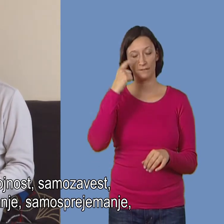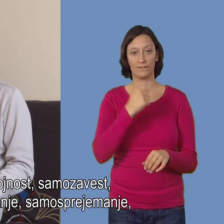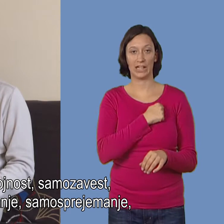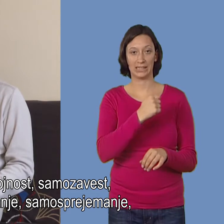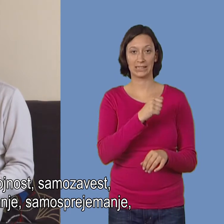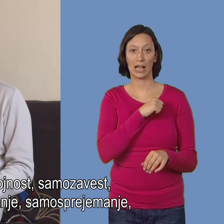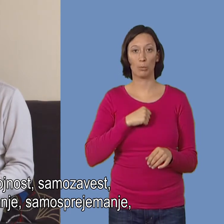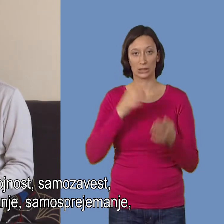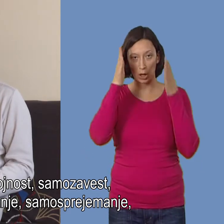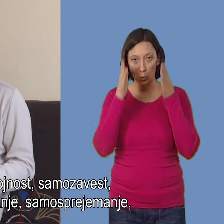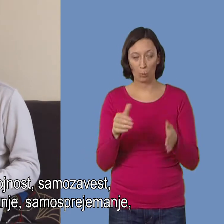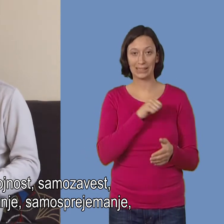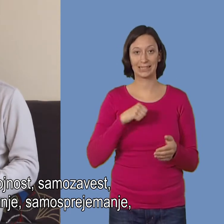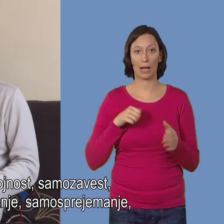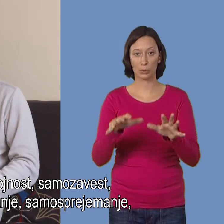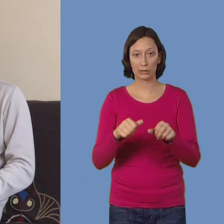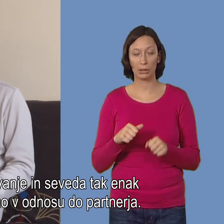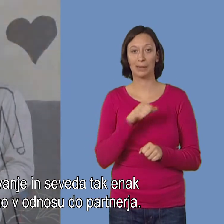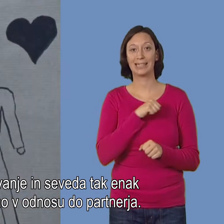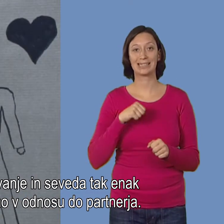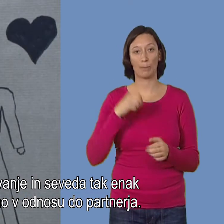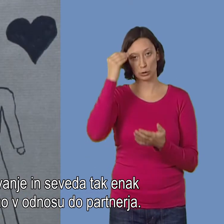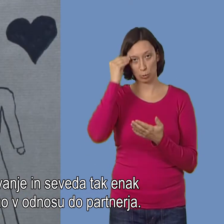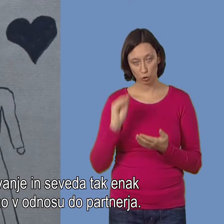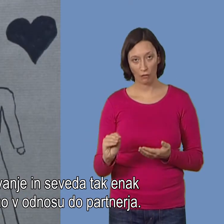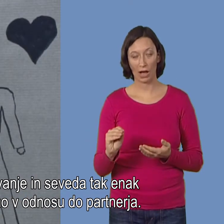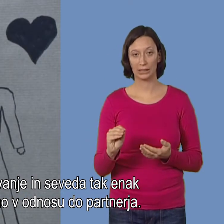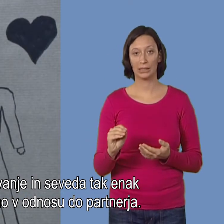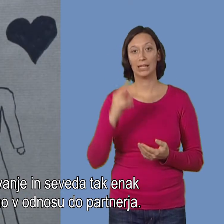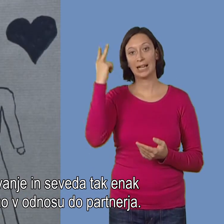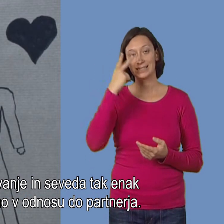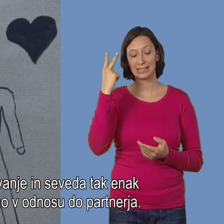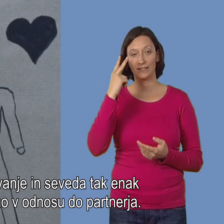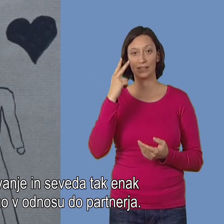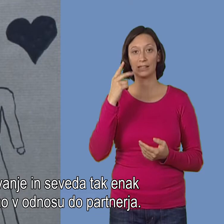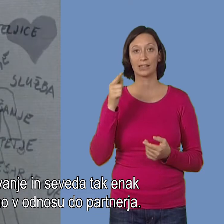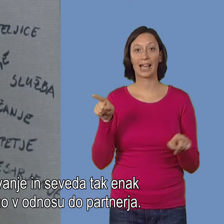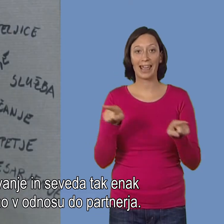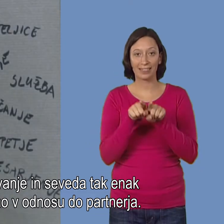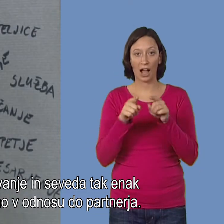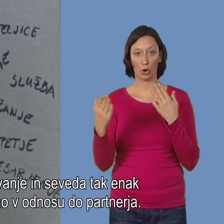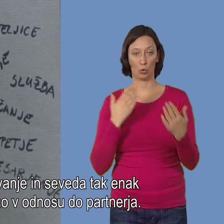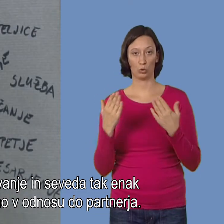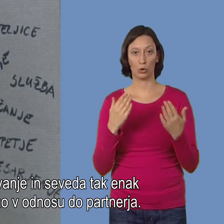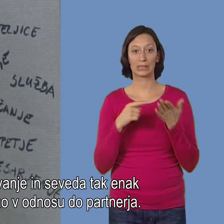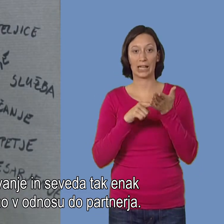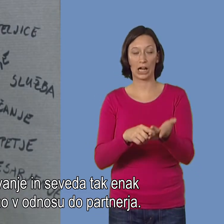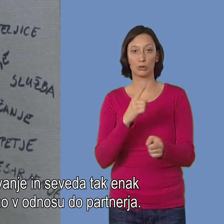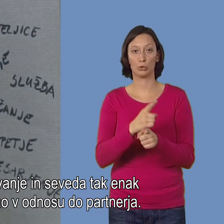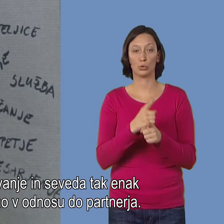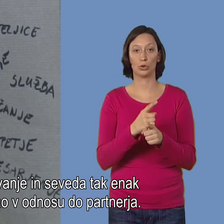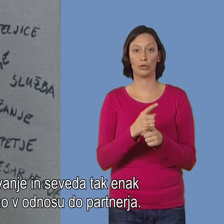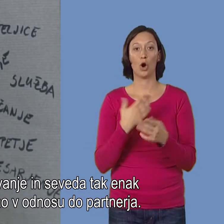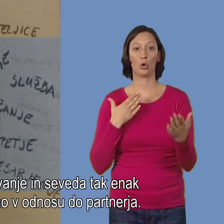samozavest, samozaupanje, samosprejemanje, samospoštovanje. In seveda tak enak odnos kažemo tudi